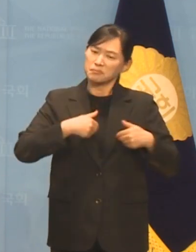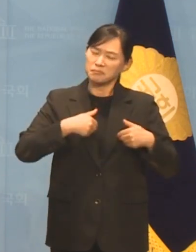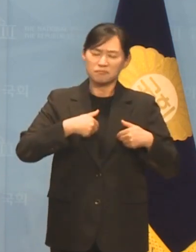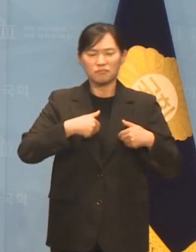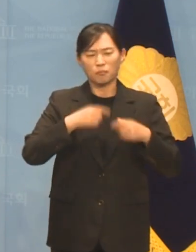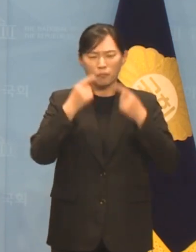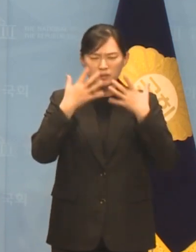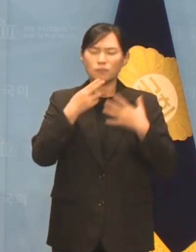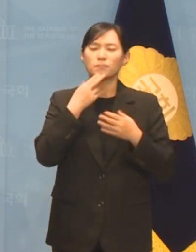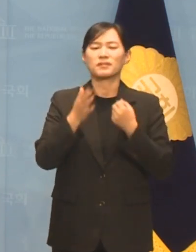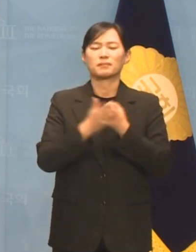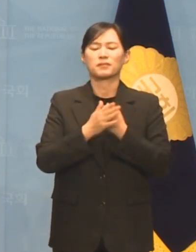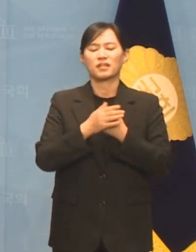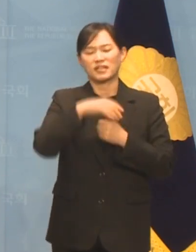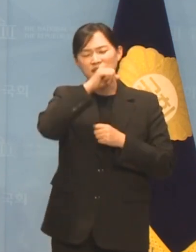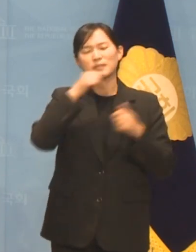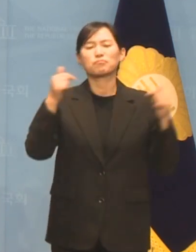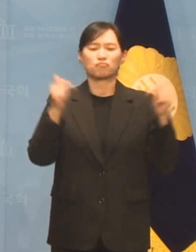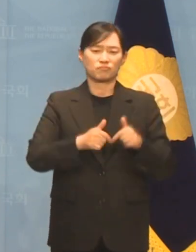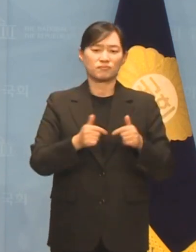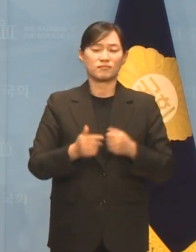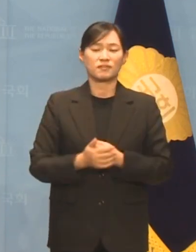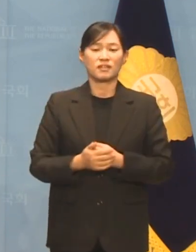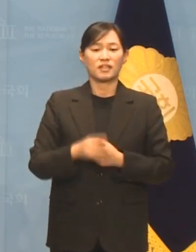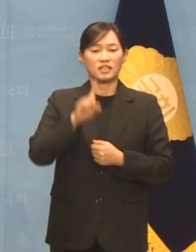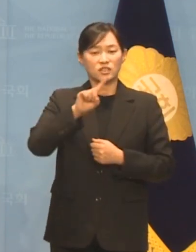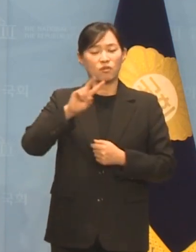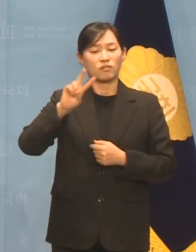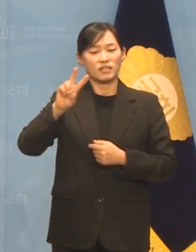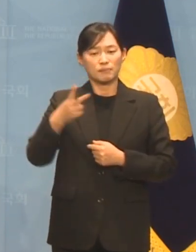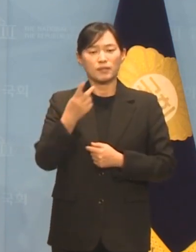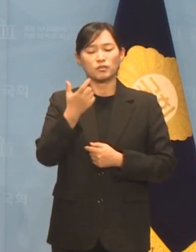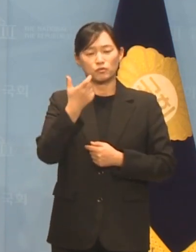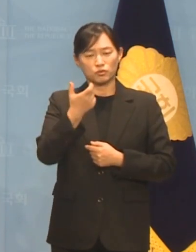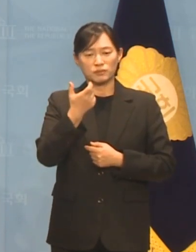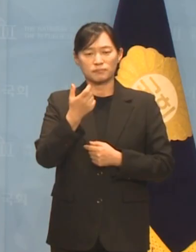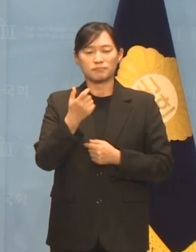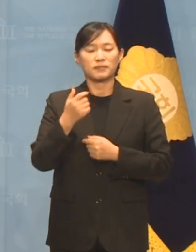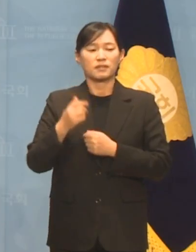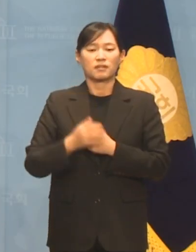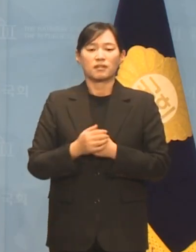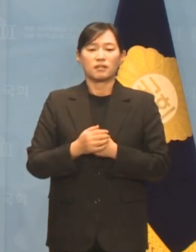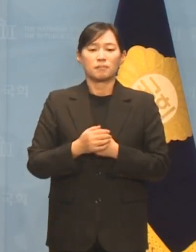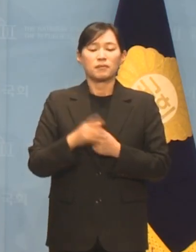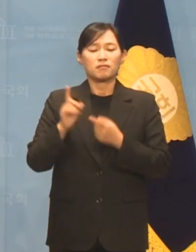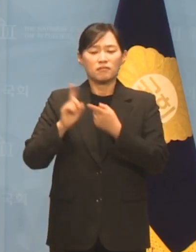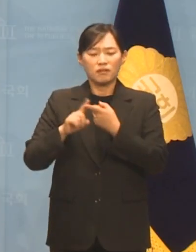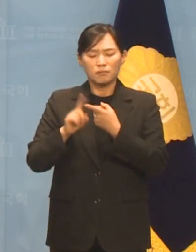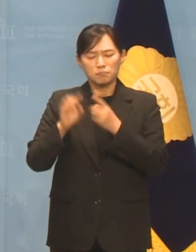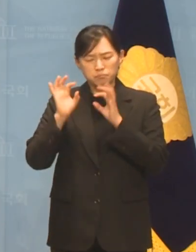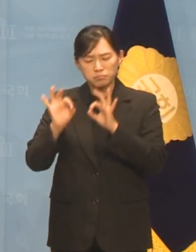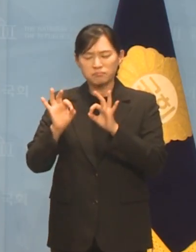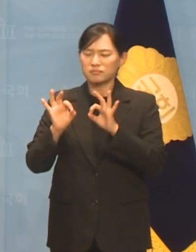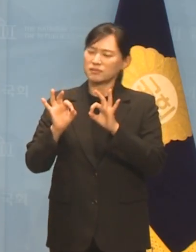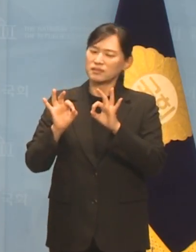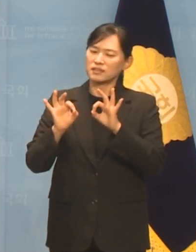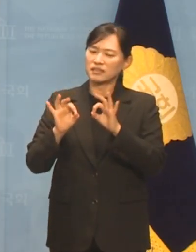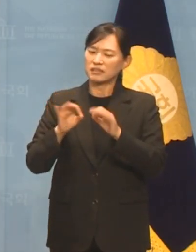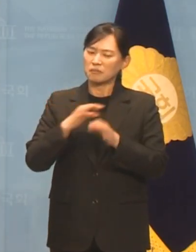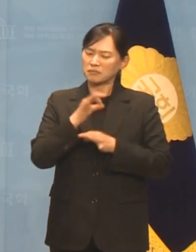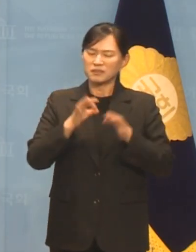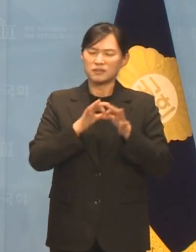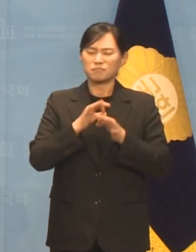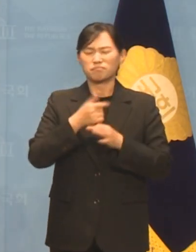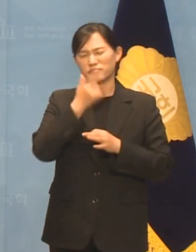때문에 삭감한 것입니다. 결과적으로 1263억 원을 투입한 1차 시추 결과 경제성이 없다라는 것이